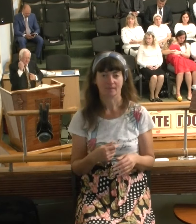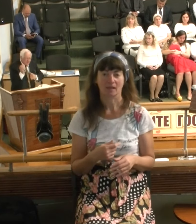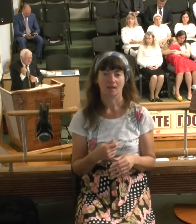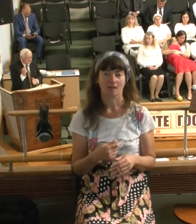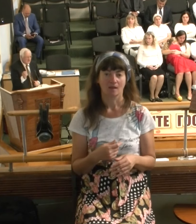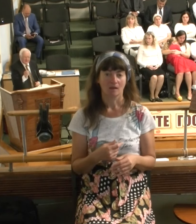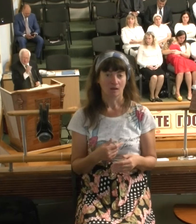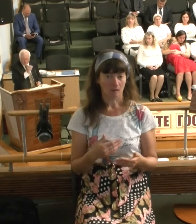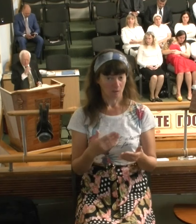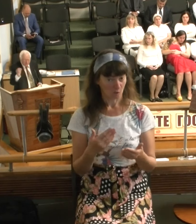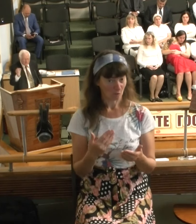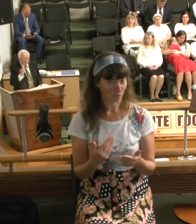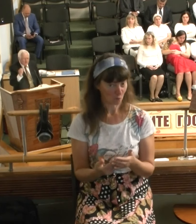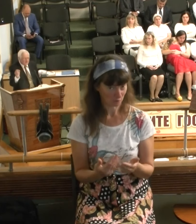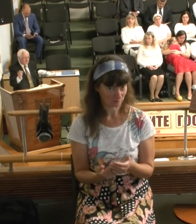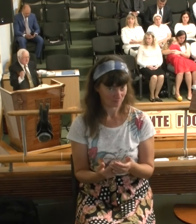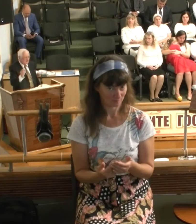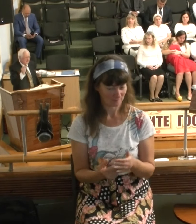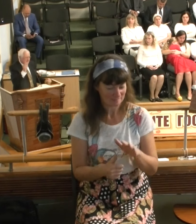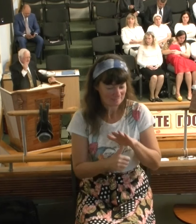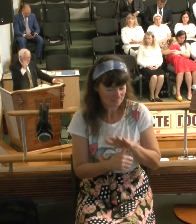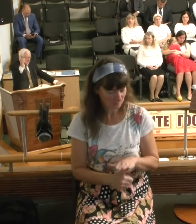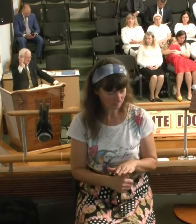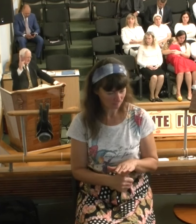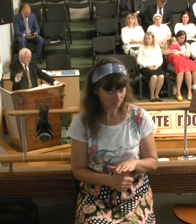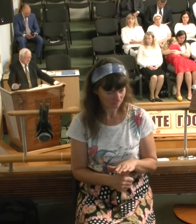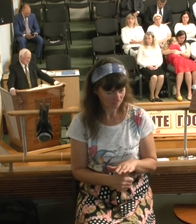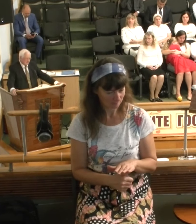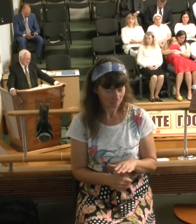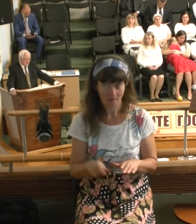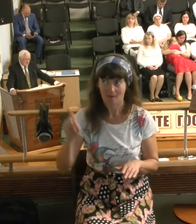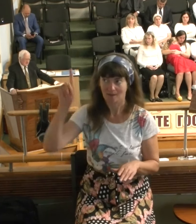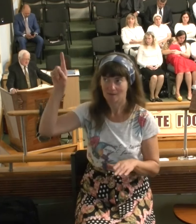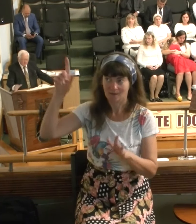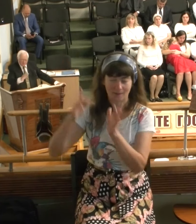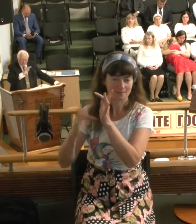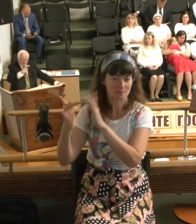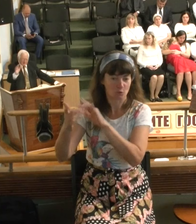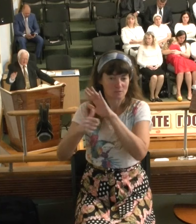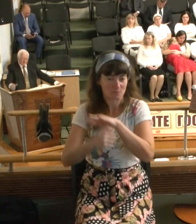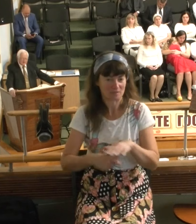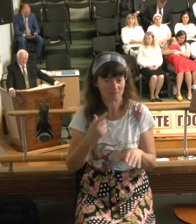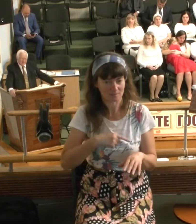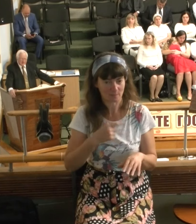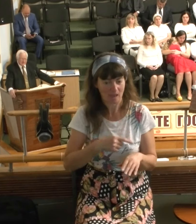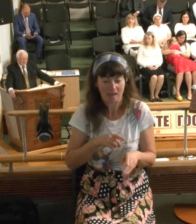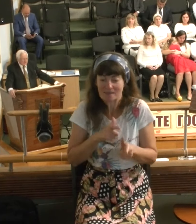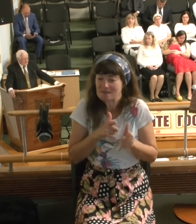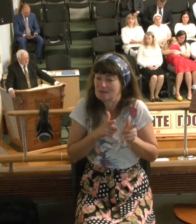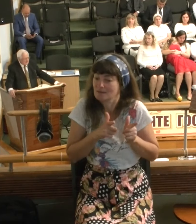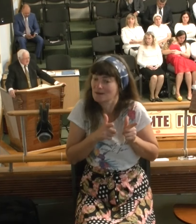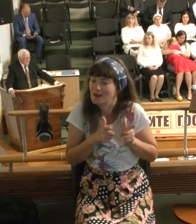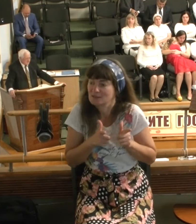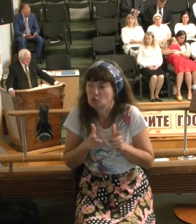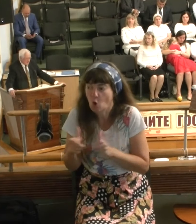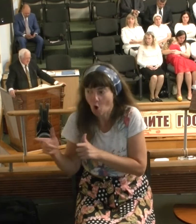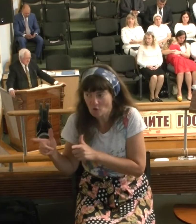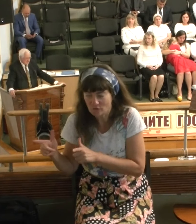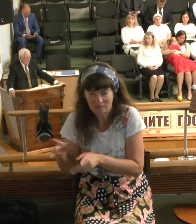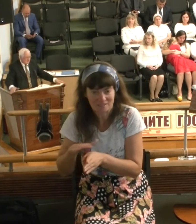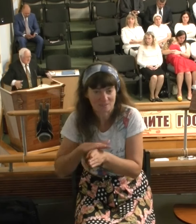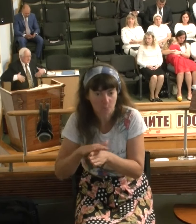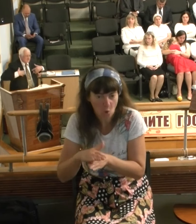готов исполнить любую волю Отца Небесного. Ему было безразлично. Смирил